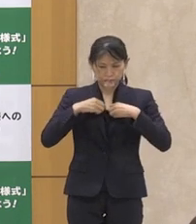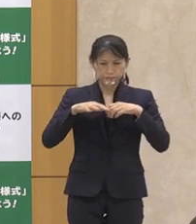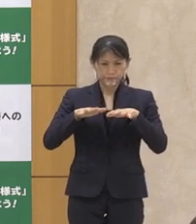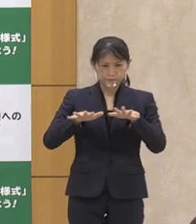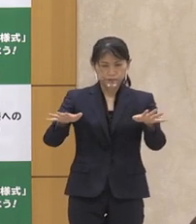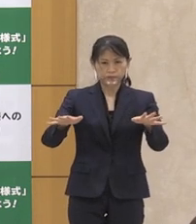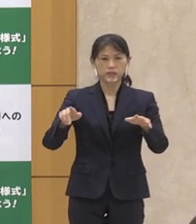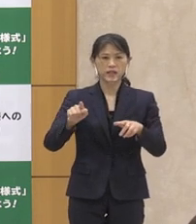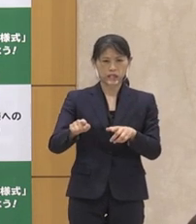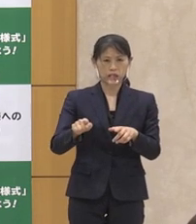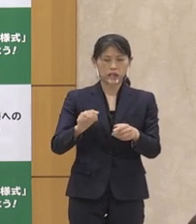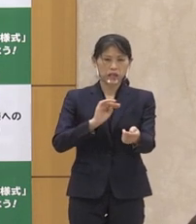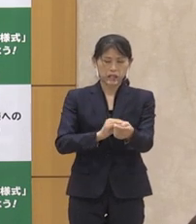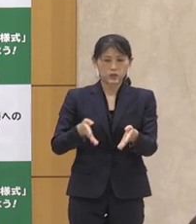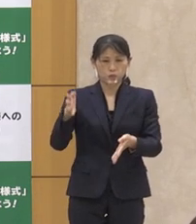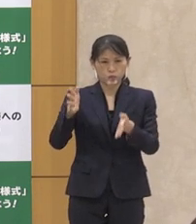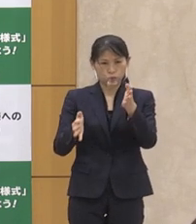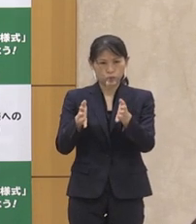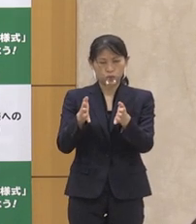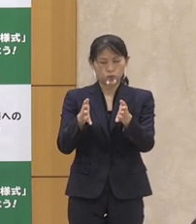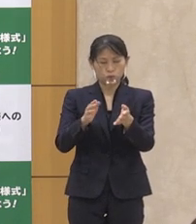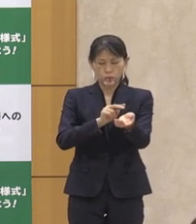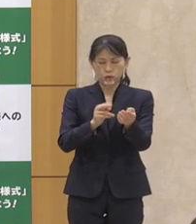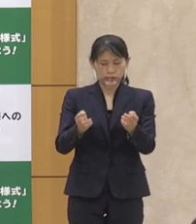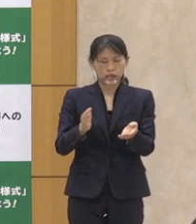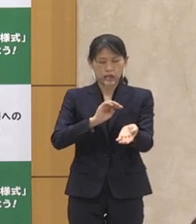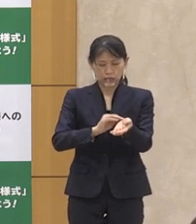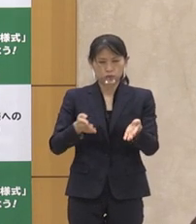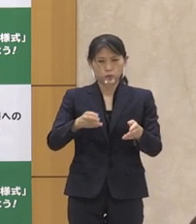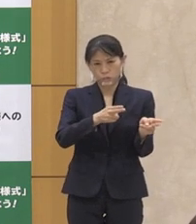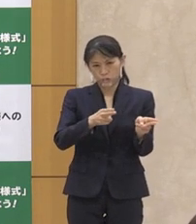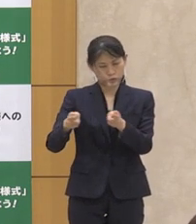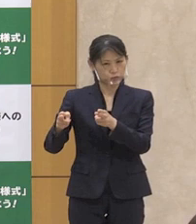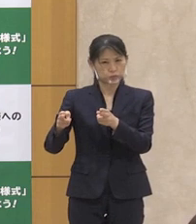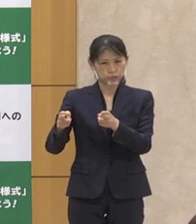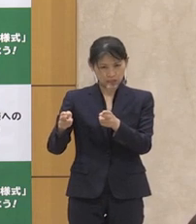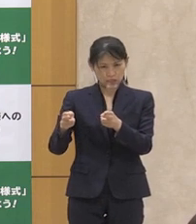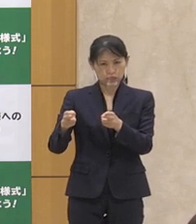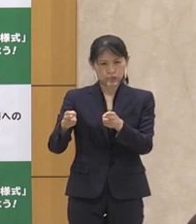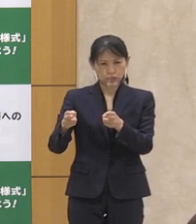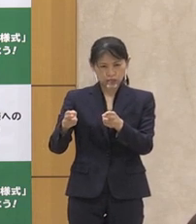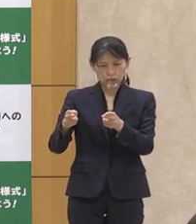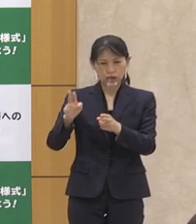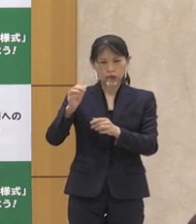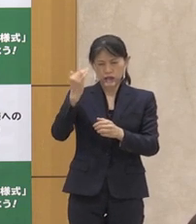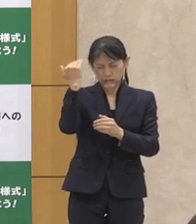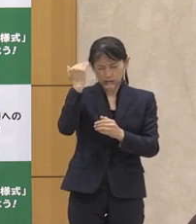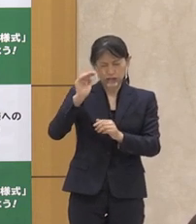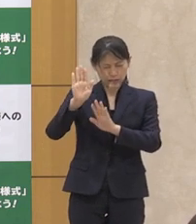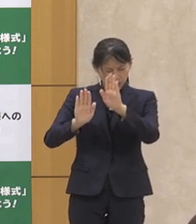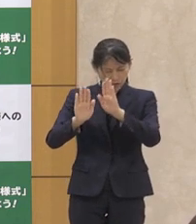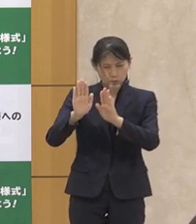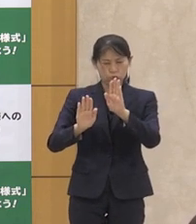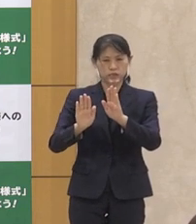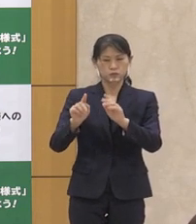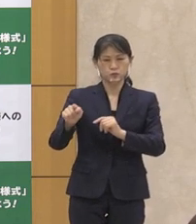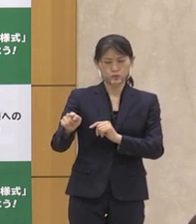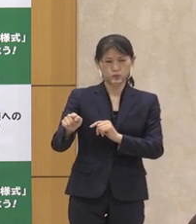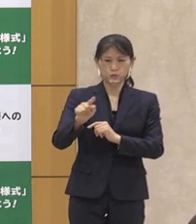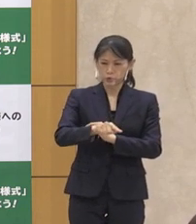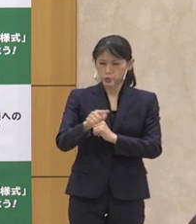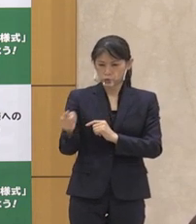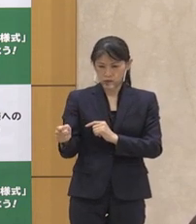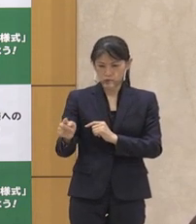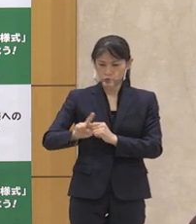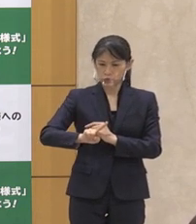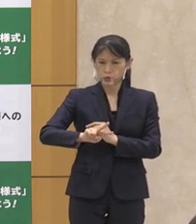療提供体制の機能不全を避けるための対応が必要な段階、この2つの段階の移